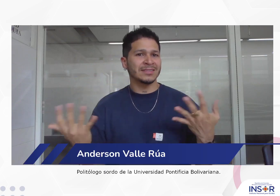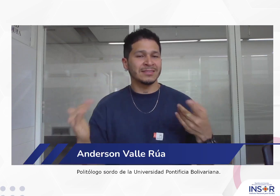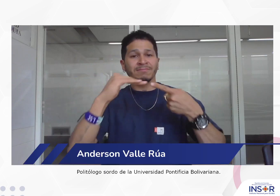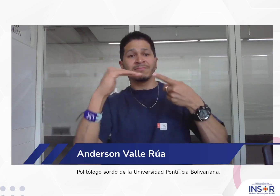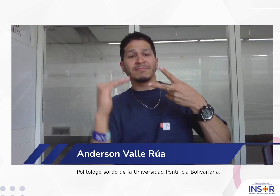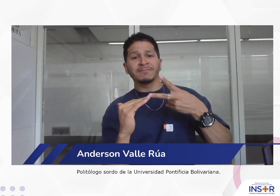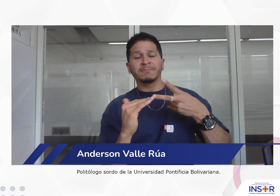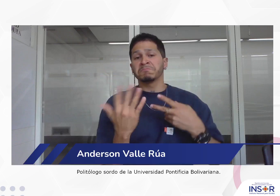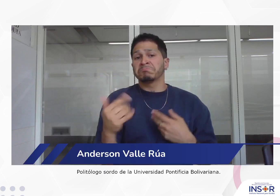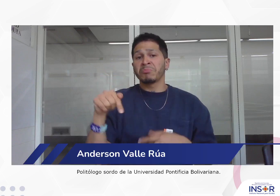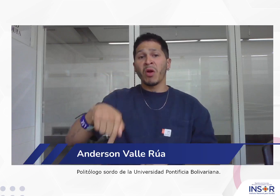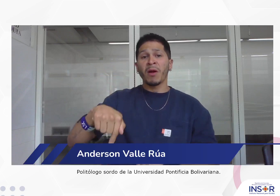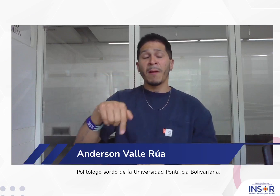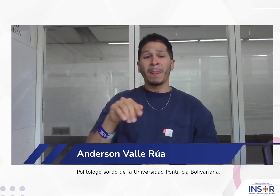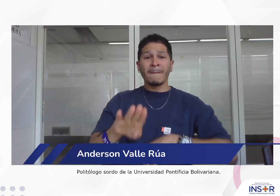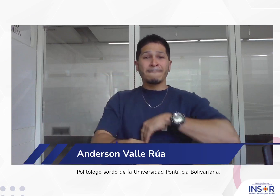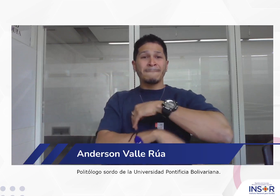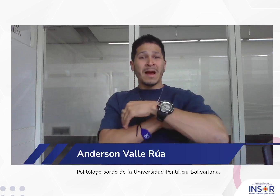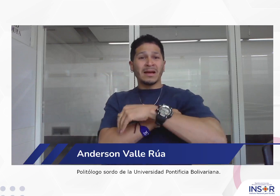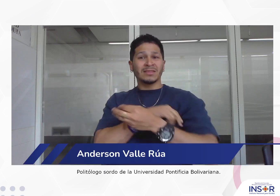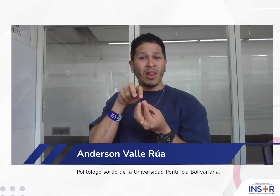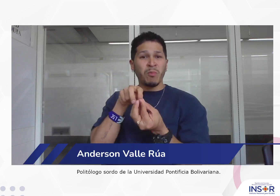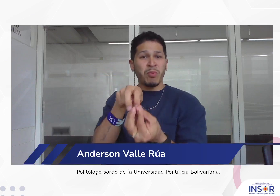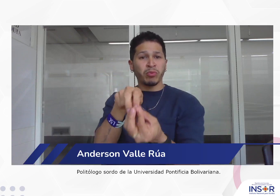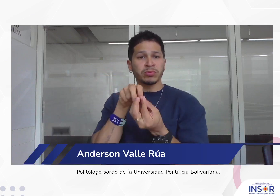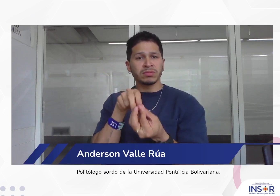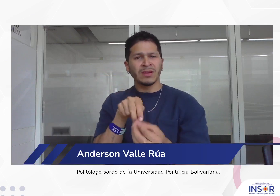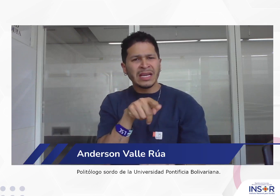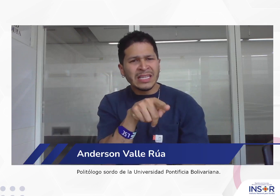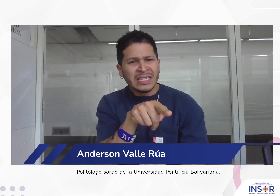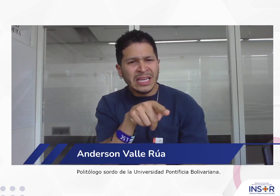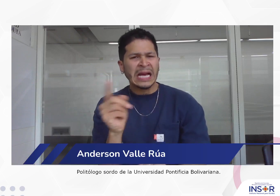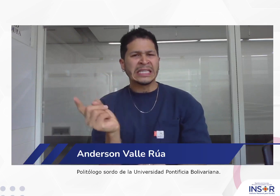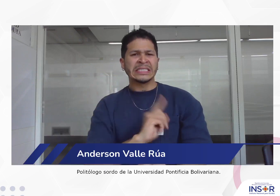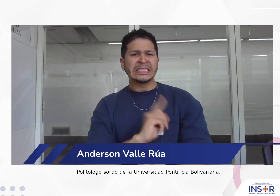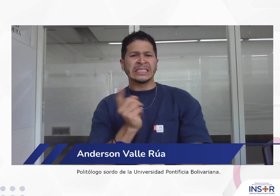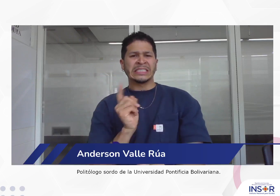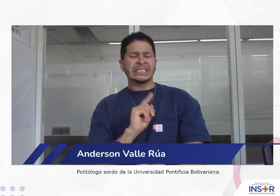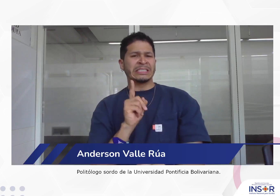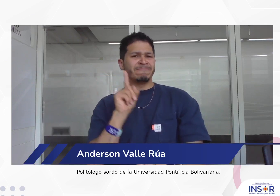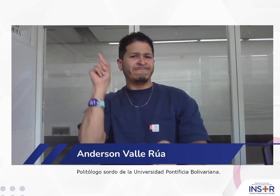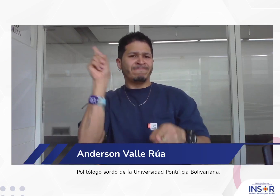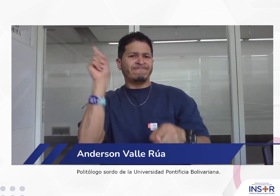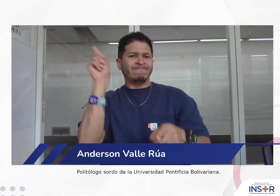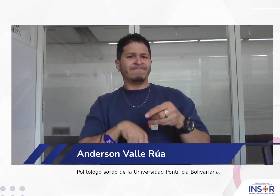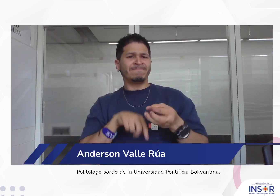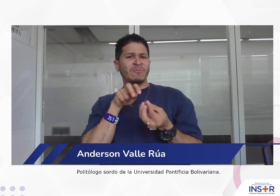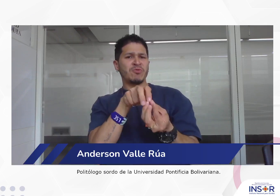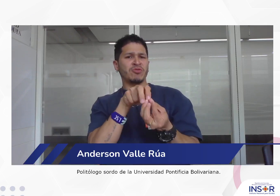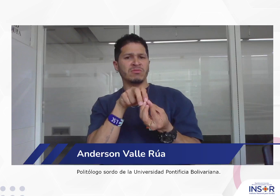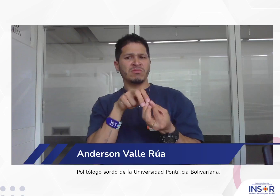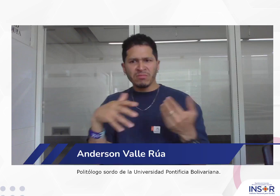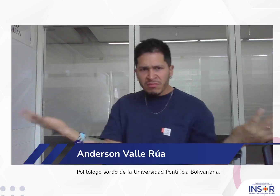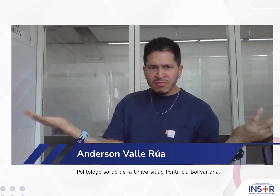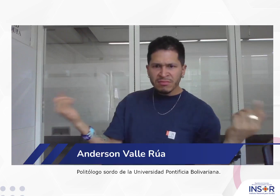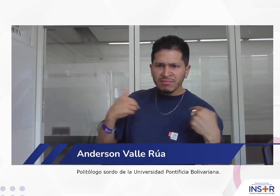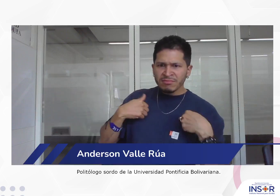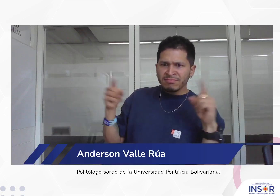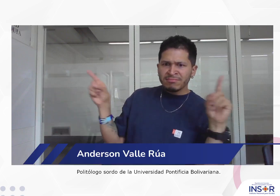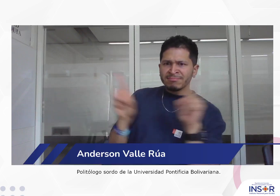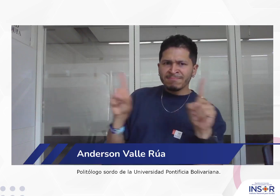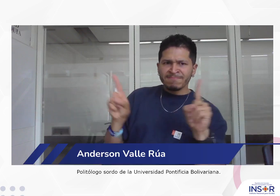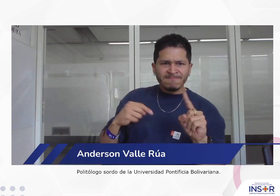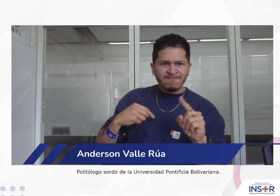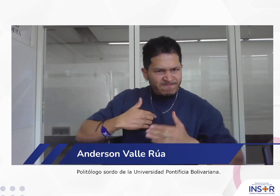procesos académicos, y la lengua de señas pues es una lengua como tal reconocida y debemos darle la importancia. Por otro